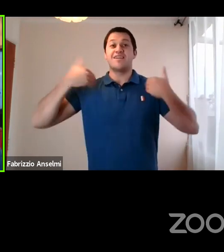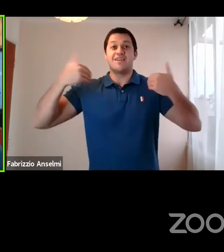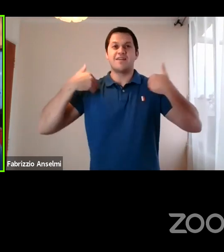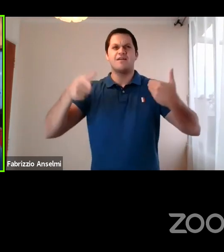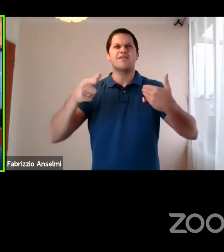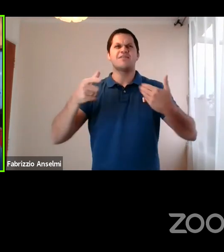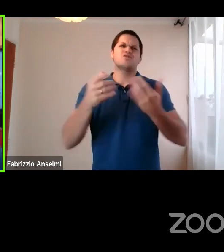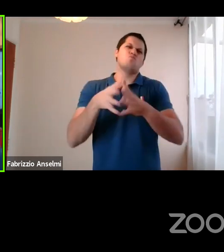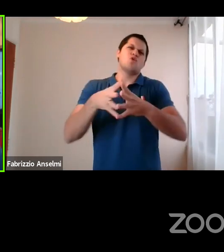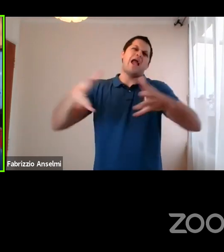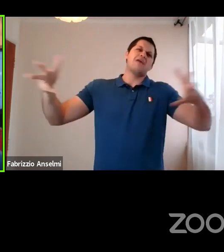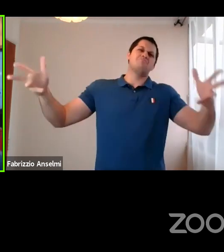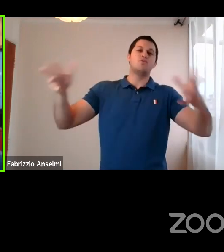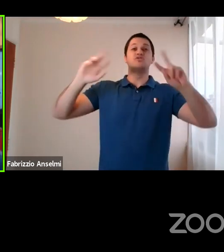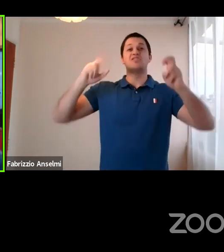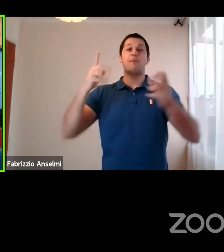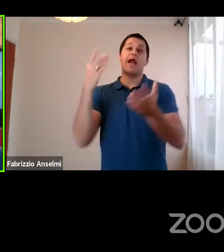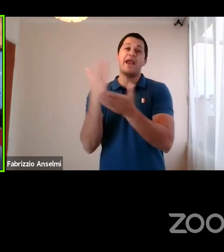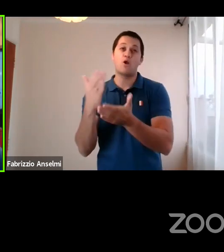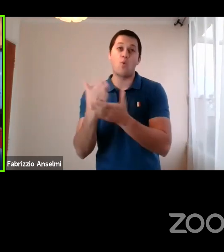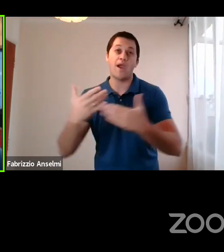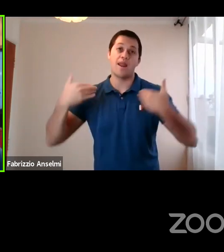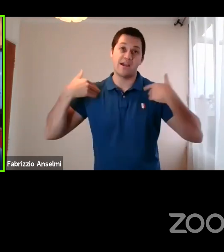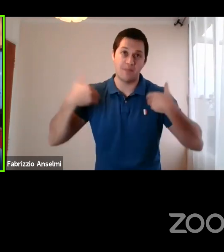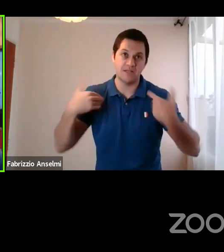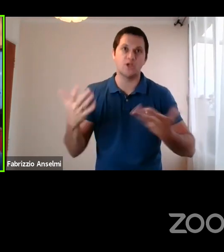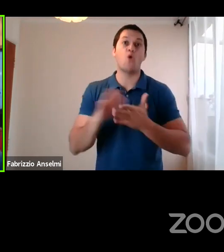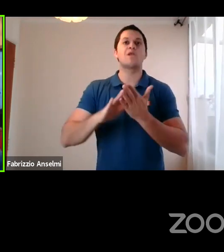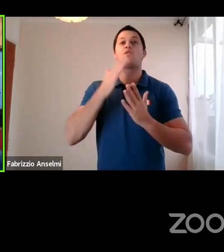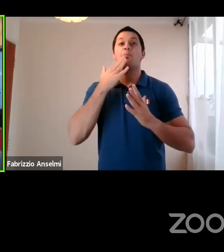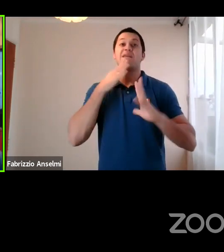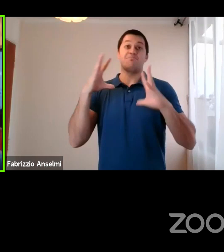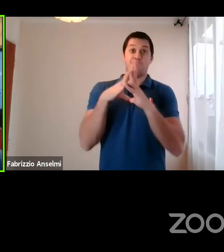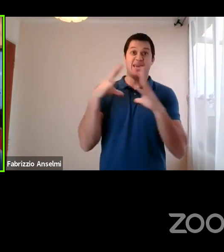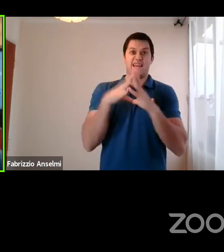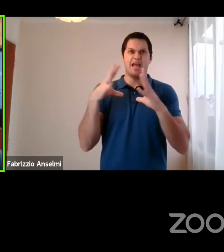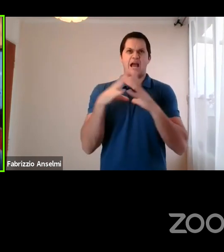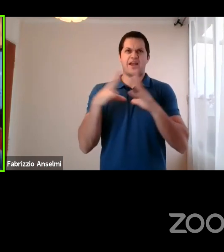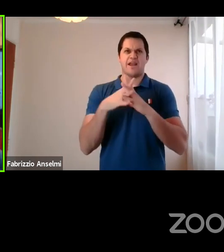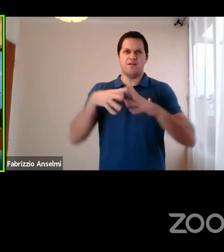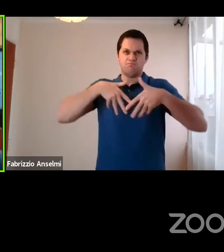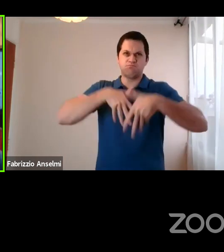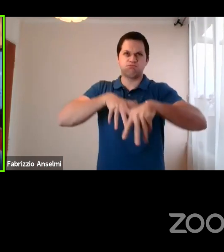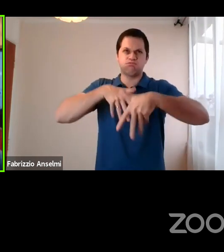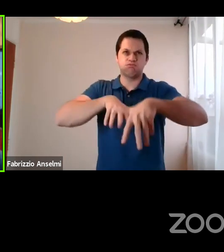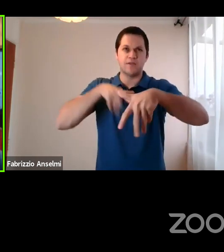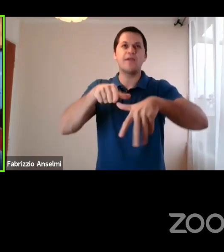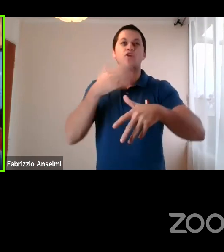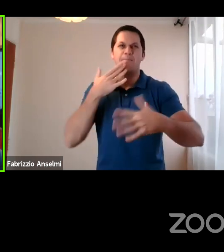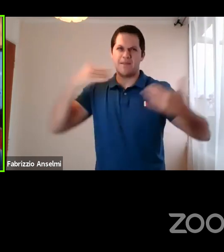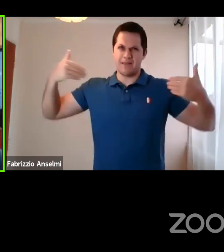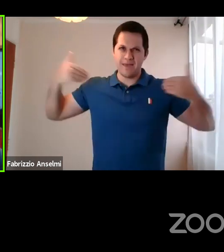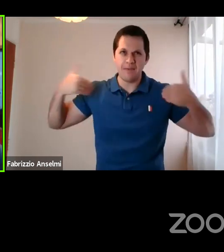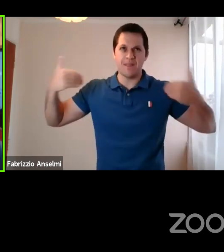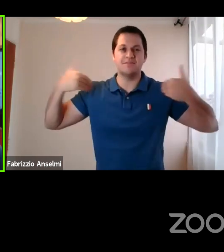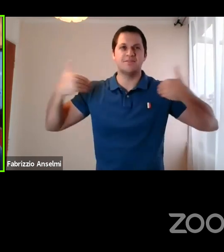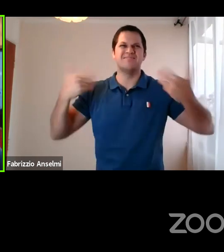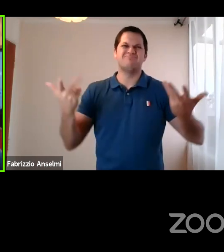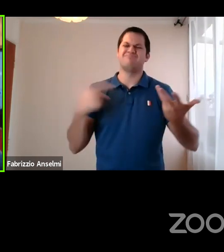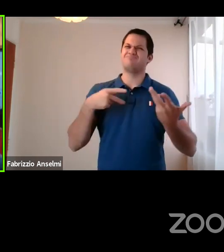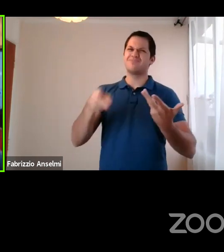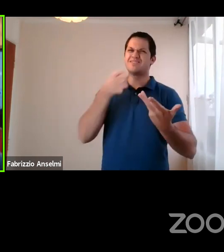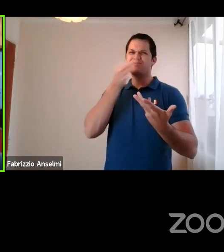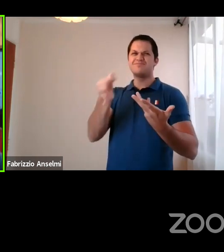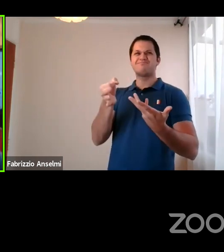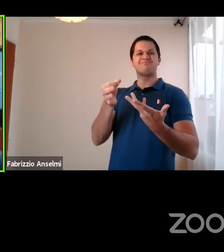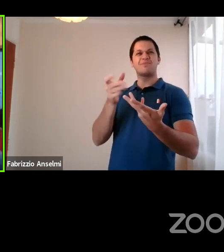entrenamiento de los militares, el ámbito de sentirse bien. Entonces él quiso inventar un término que fuera más acorde a la terapia